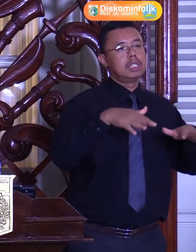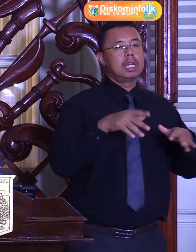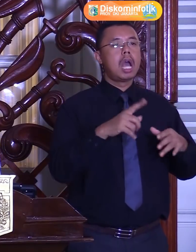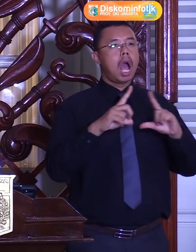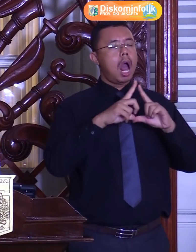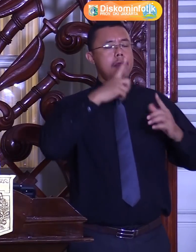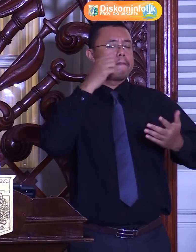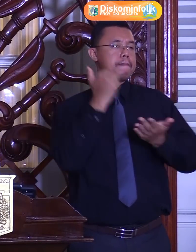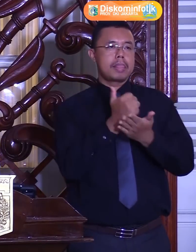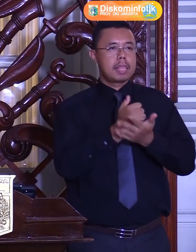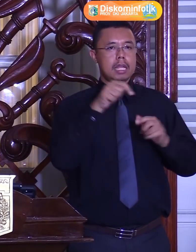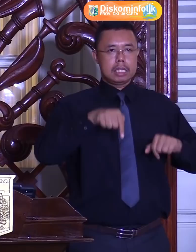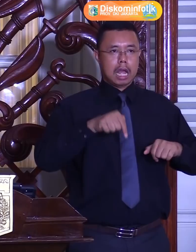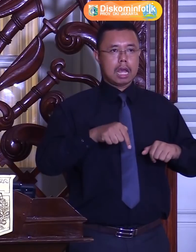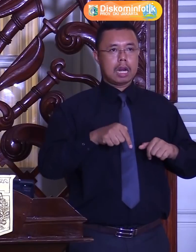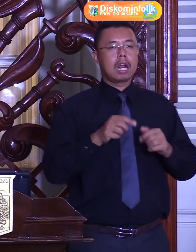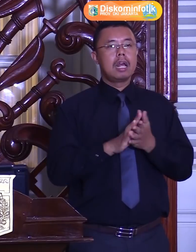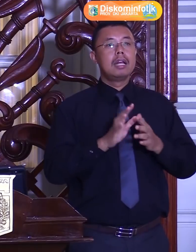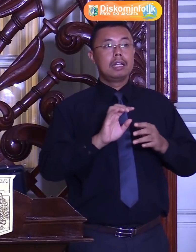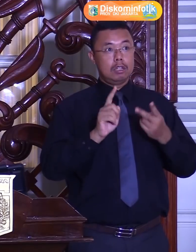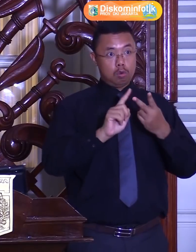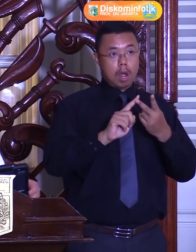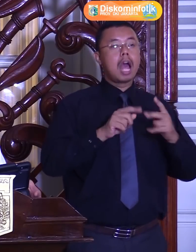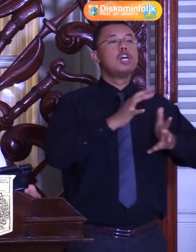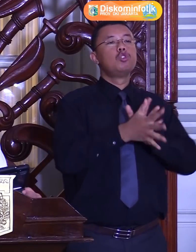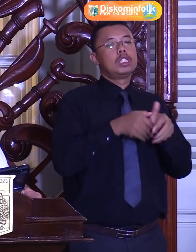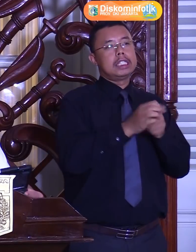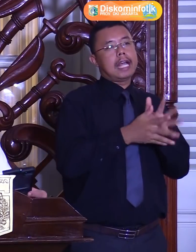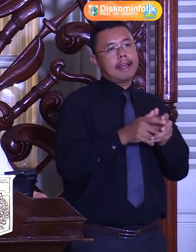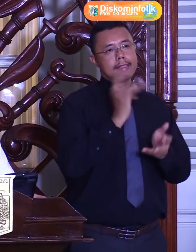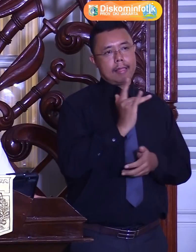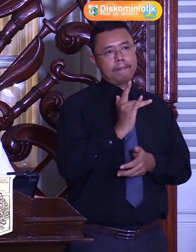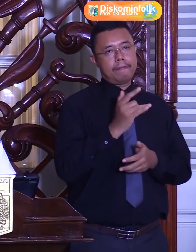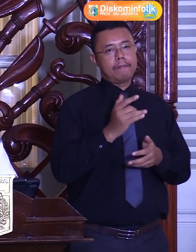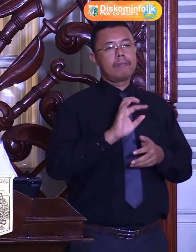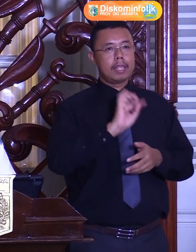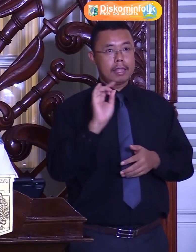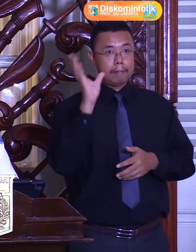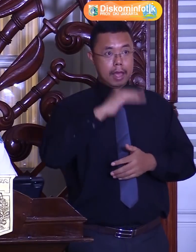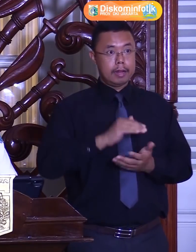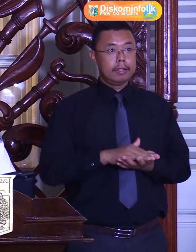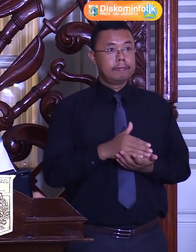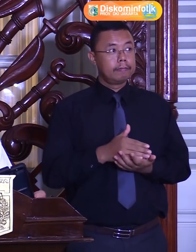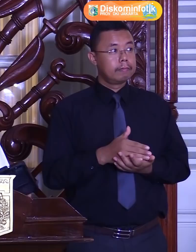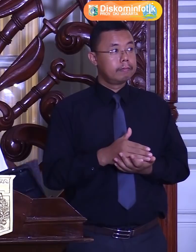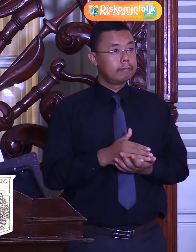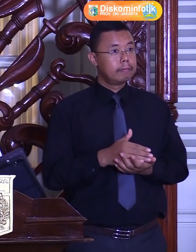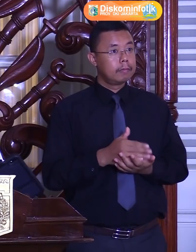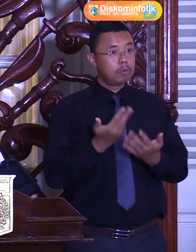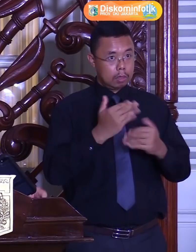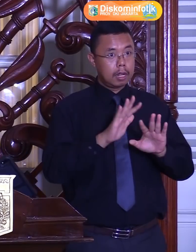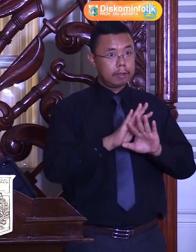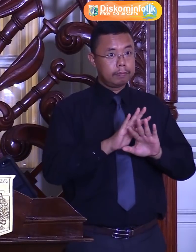alat yang sangat bermanfaat sekarang selain cuci tangan secara rutin. Begitu teman-teman, nanti